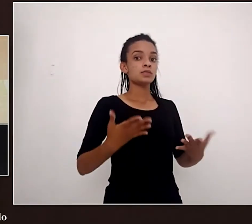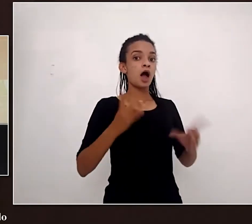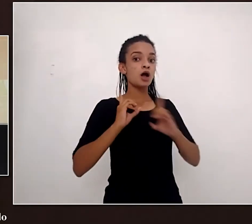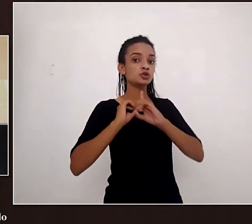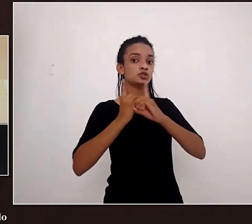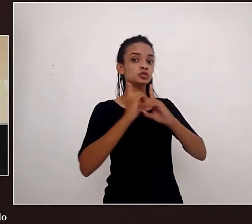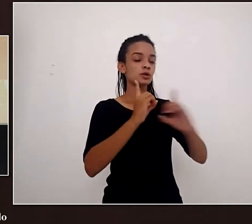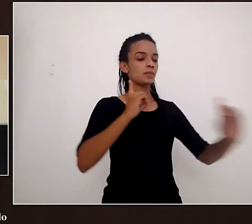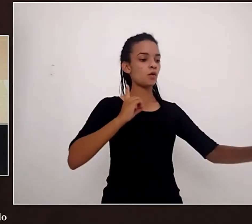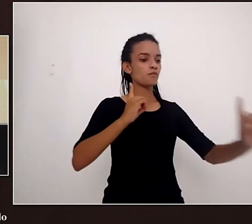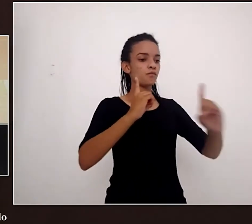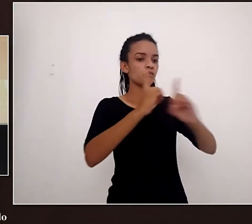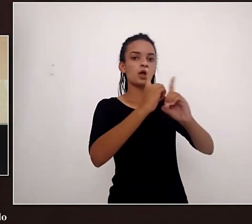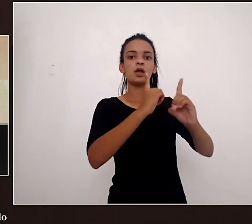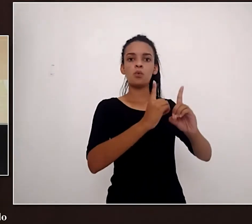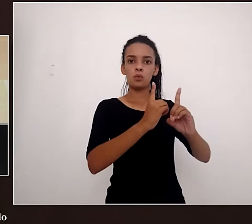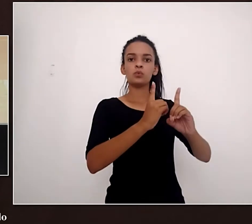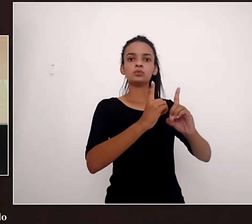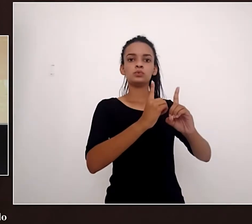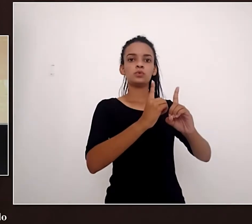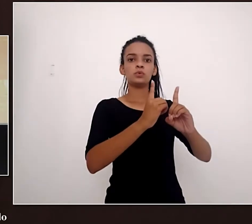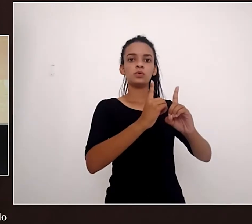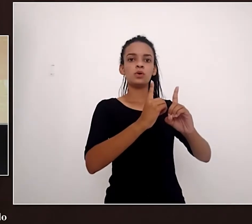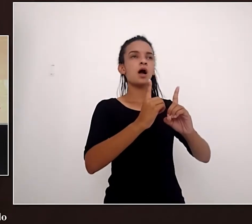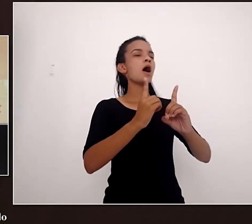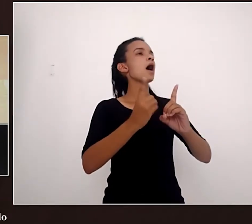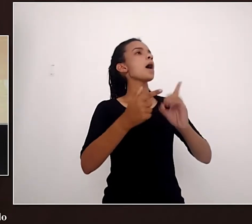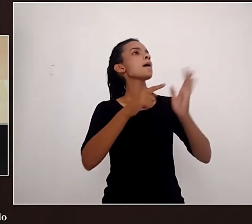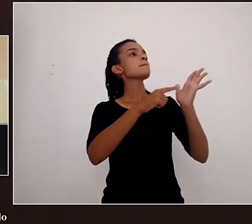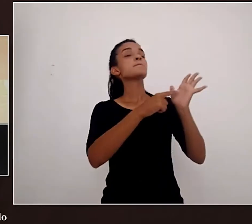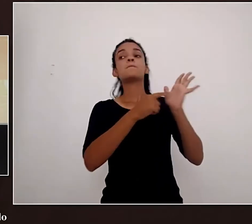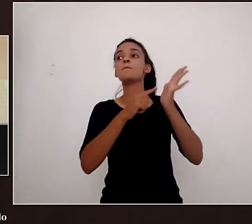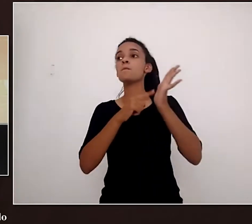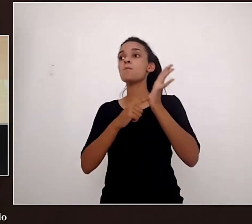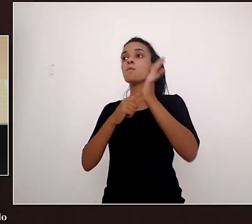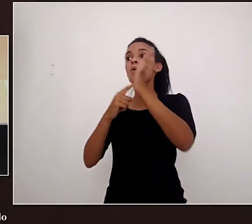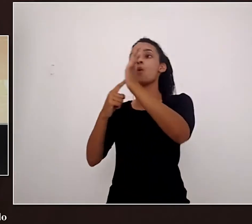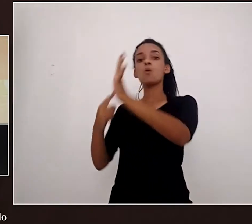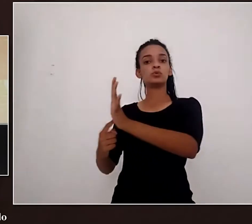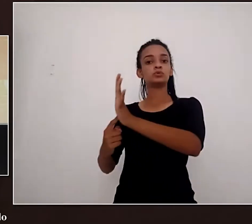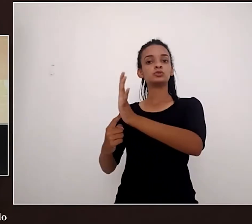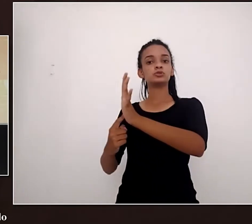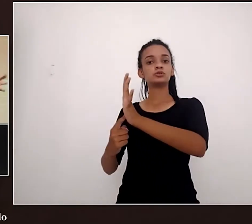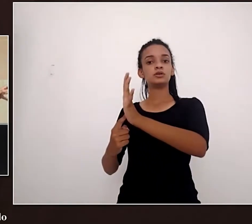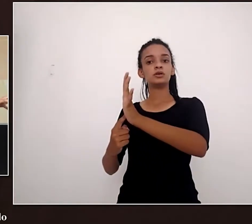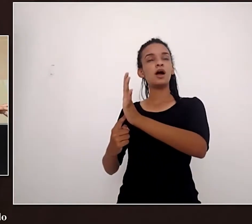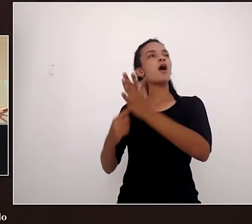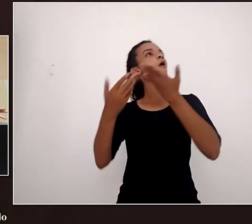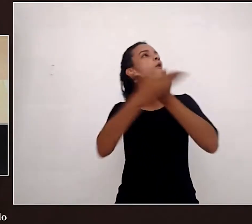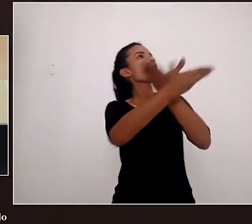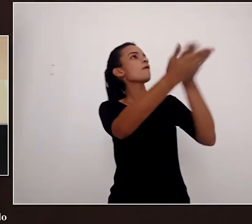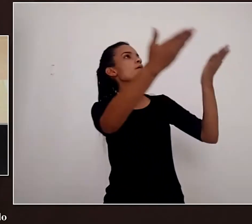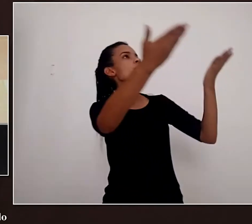lhe mostrar as construções do templo. Os discípulos estavam